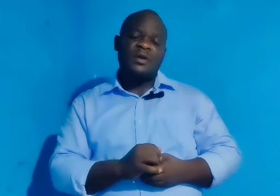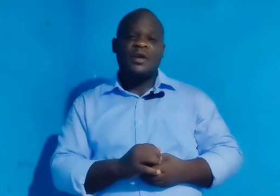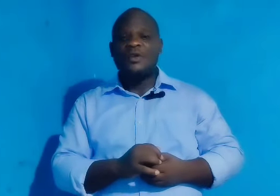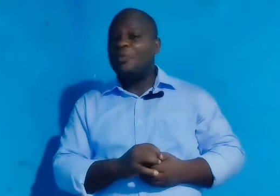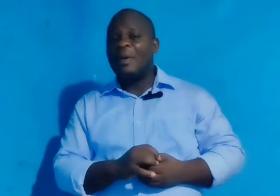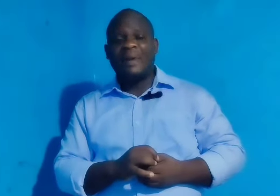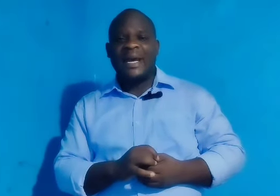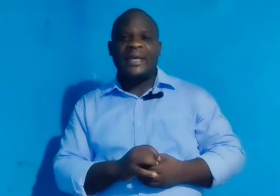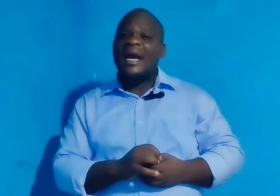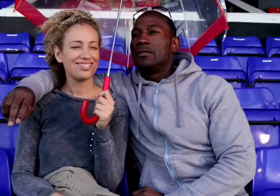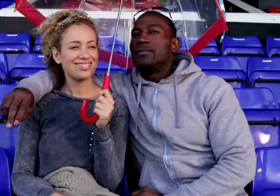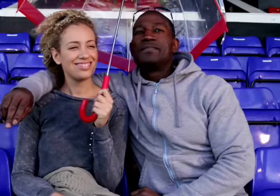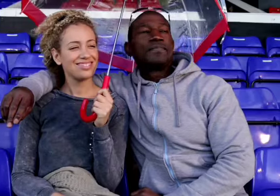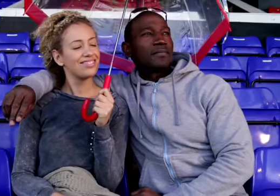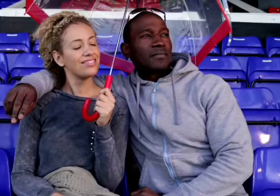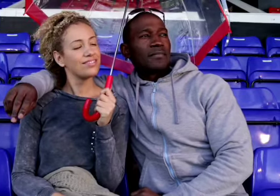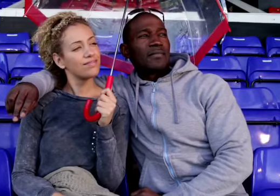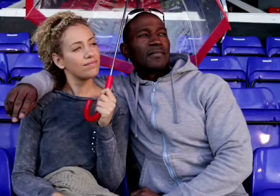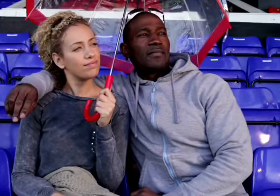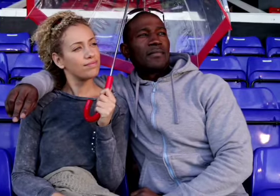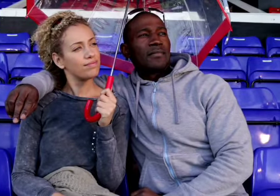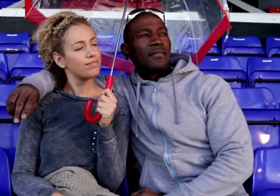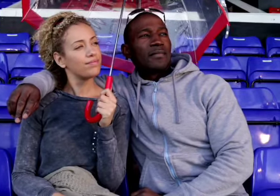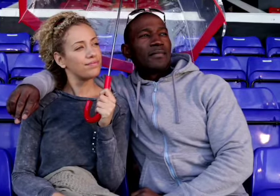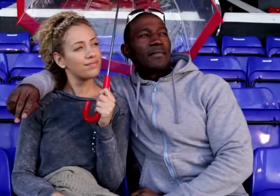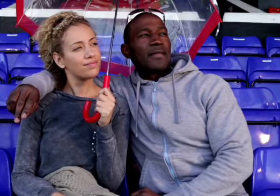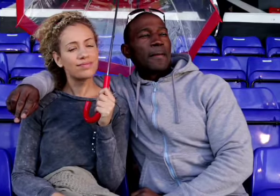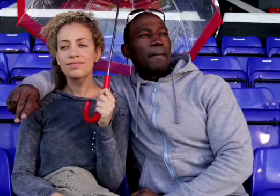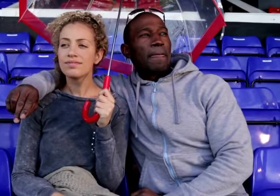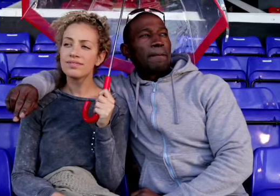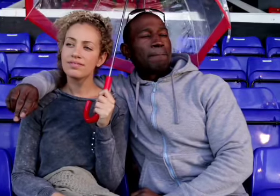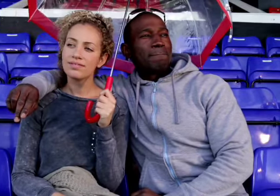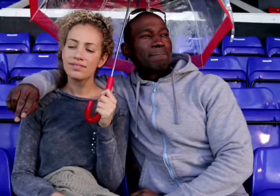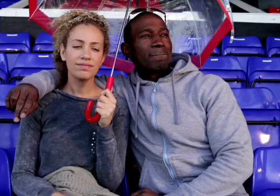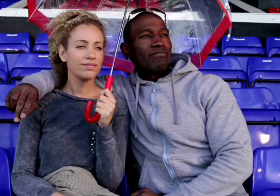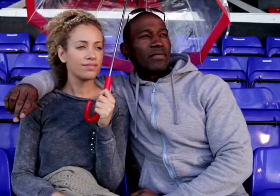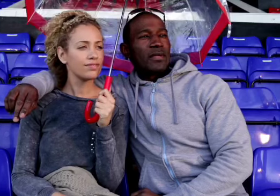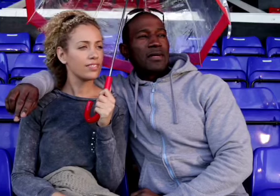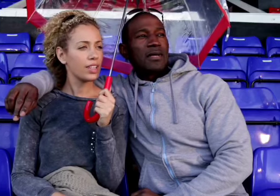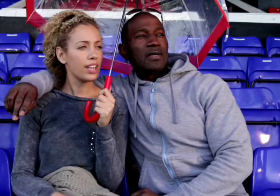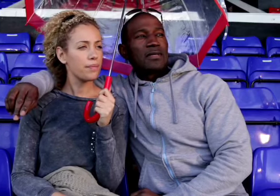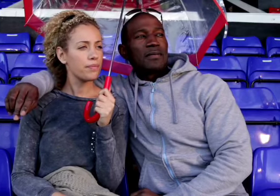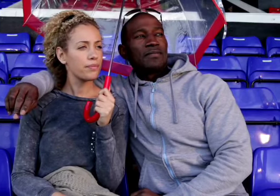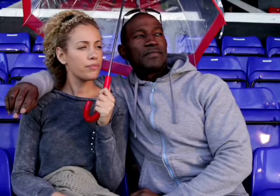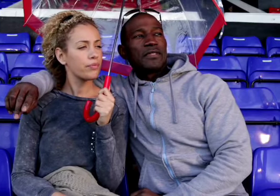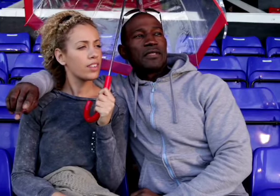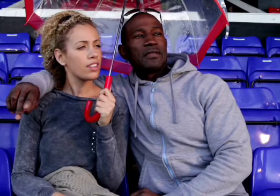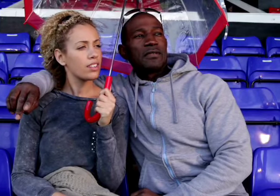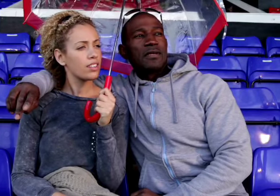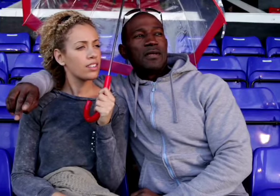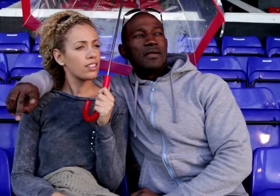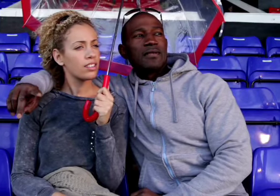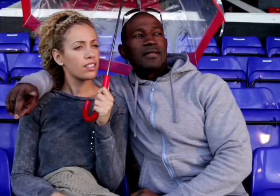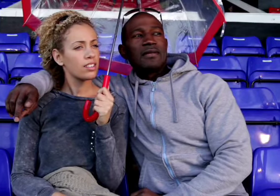Yupo mbae anekupenda zaidi ya watoto wako Yupo mbae anekupenda zaidi ya mwajili wako